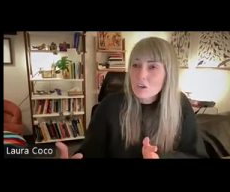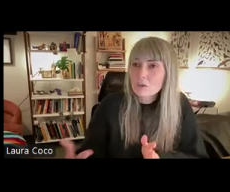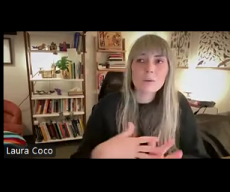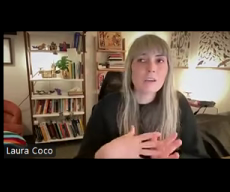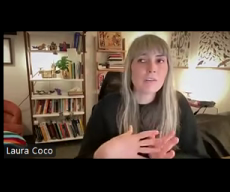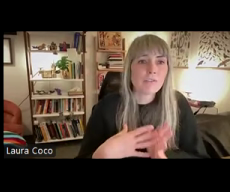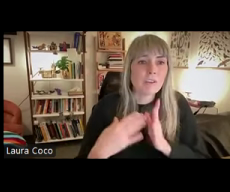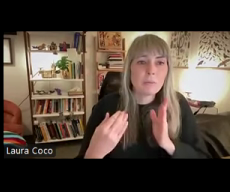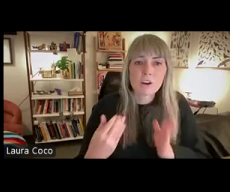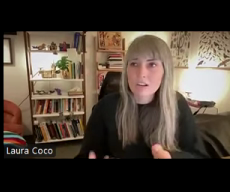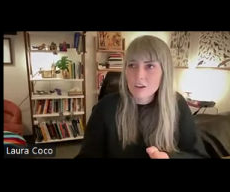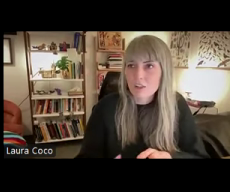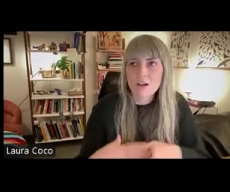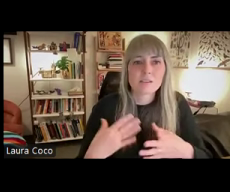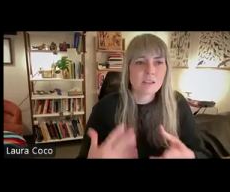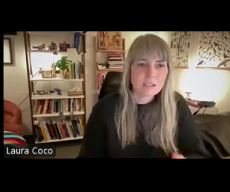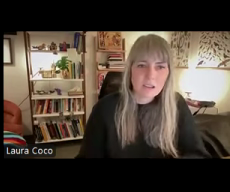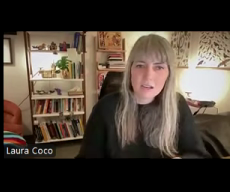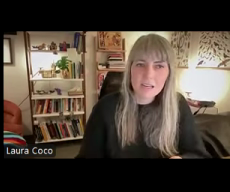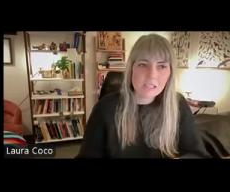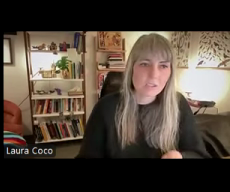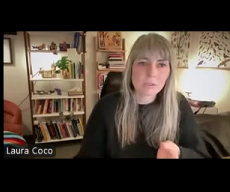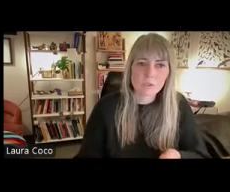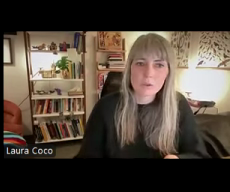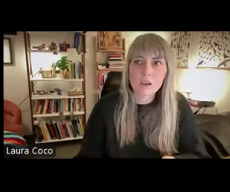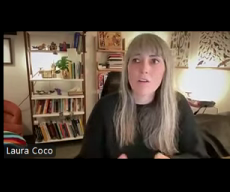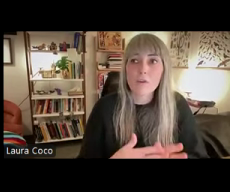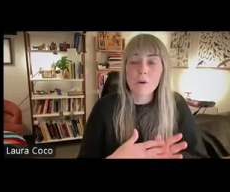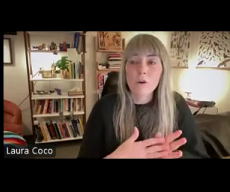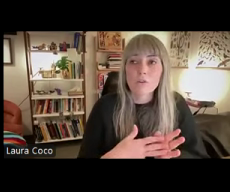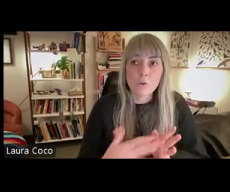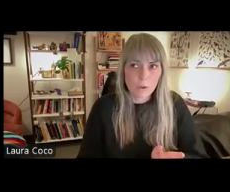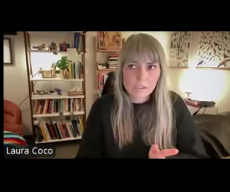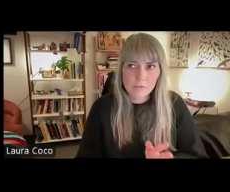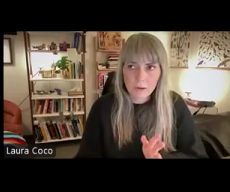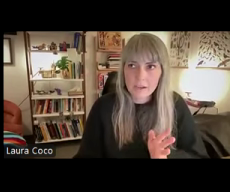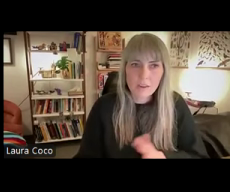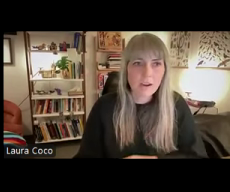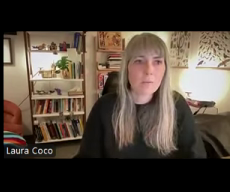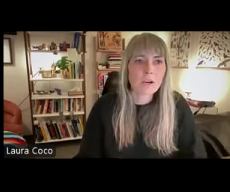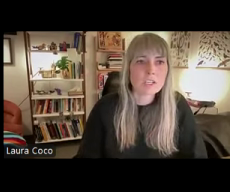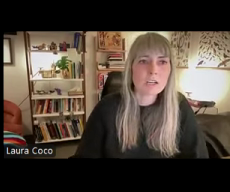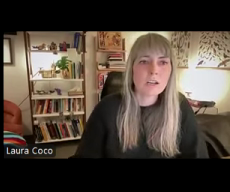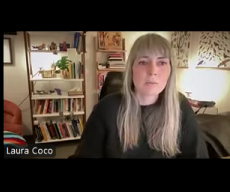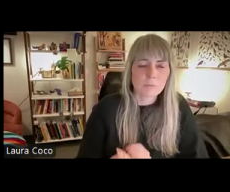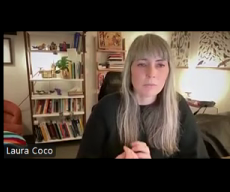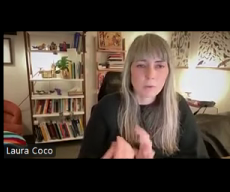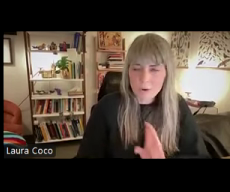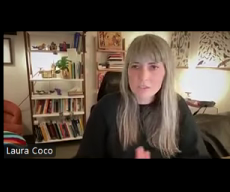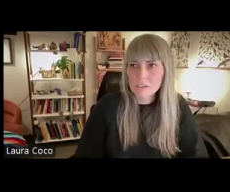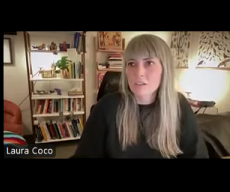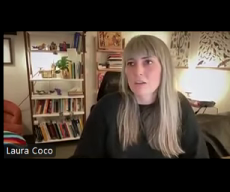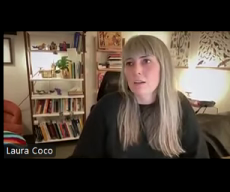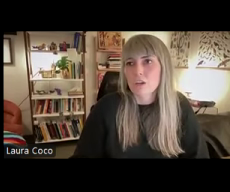cuenta que tiene una pérdida auditiva moderada. No hay manera de poder saber si todo esto es un resultado de ruido